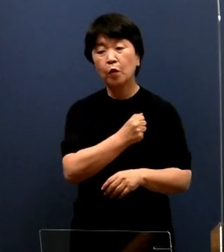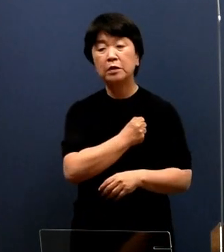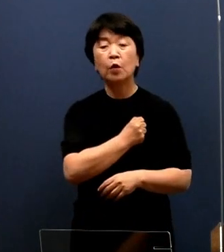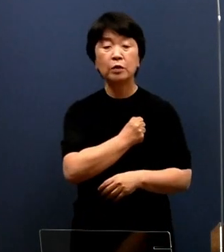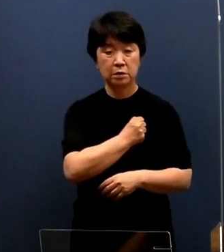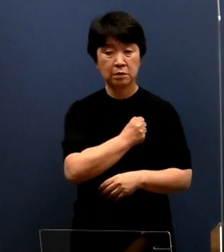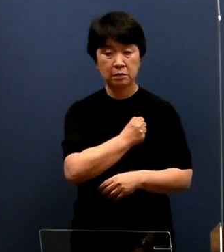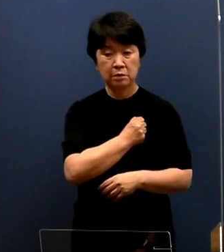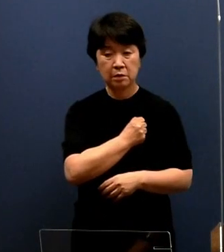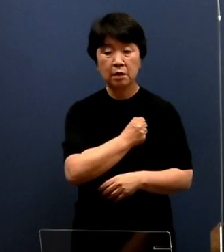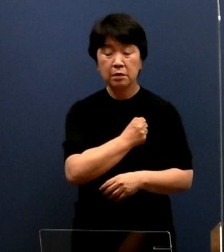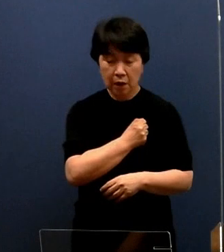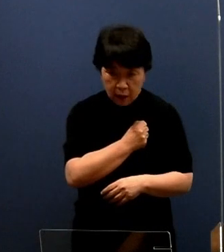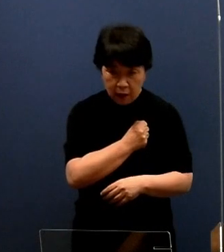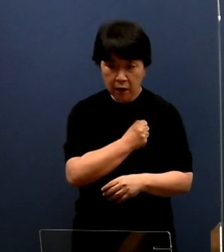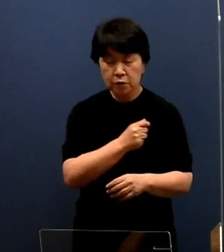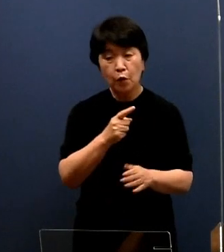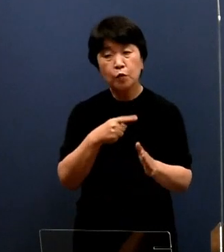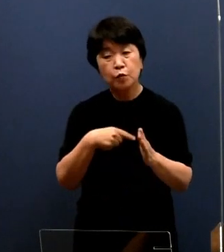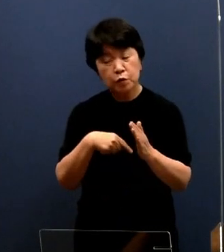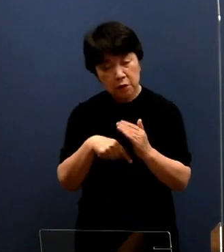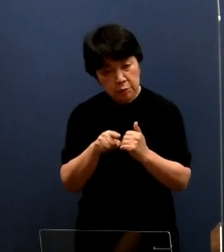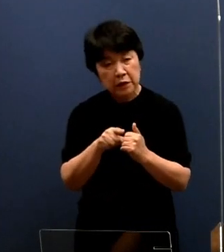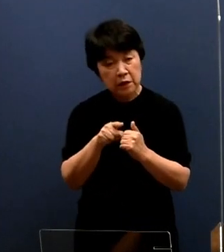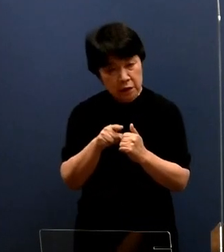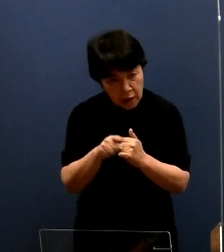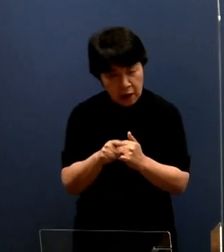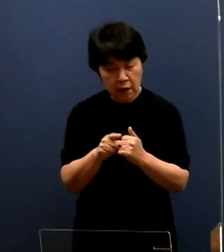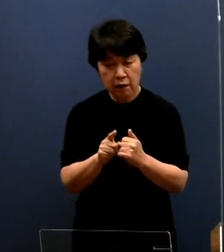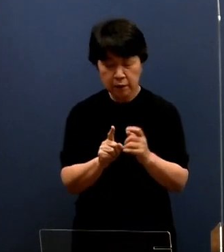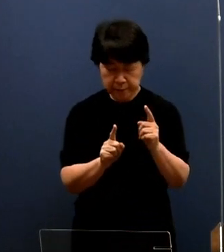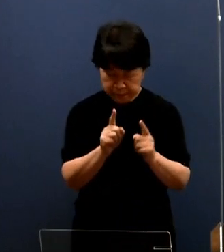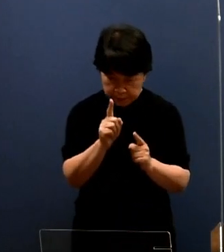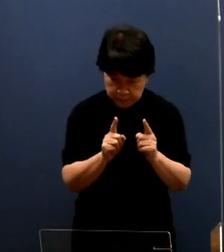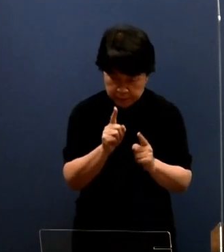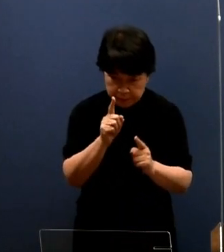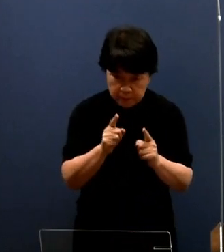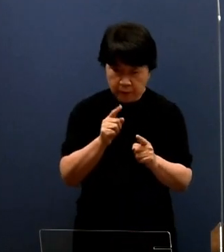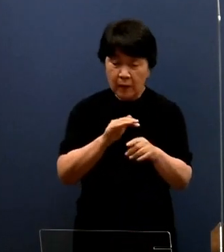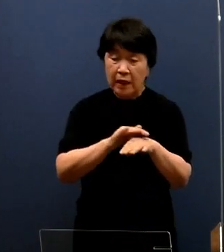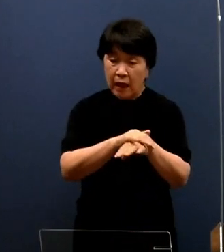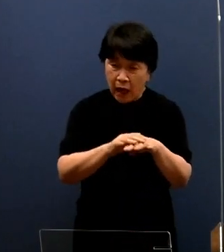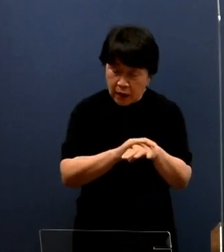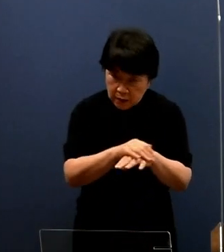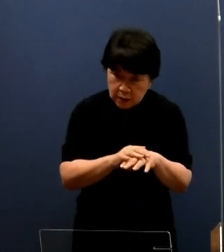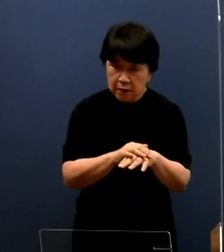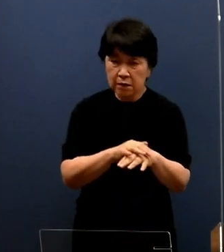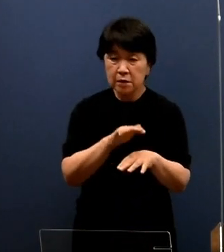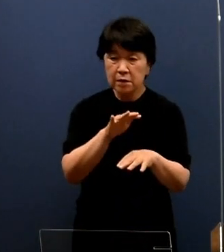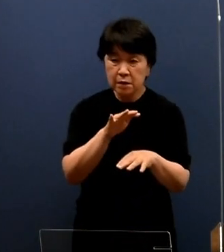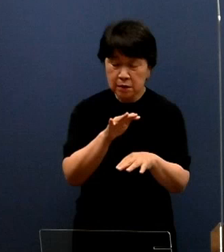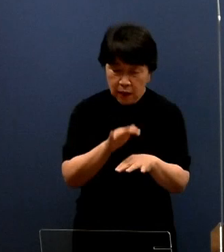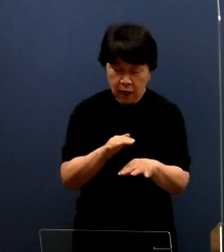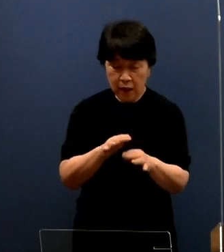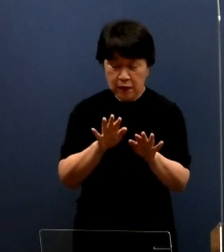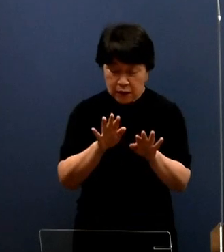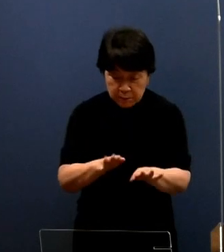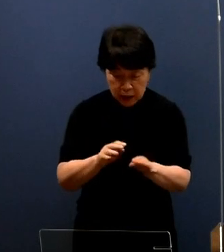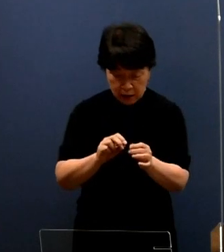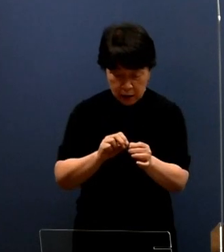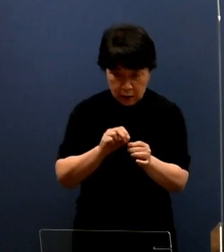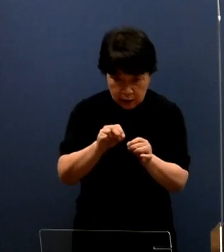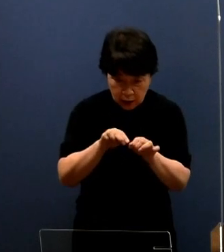で、この人知が及ばない、直接人知が及ばない、自然現象じゃありませんけれども、感染拡大というの